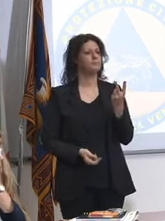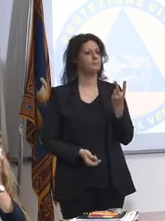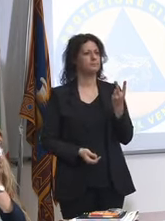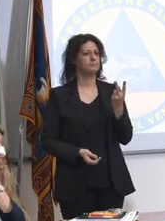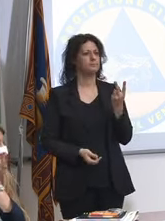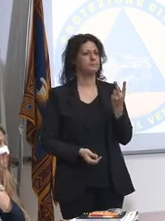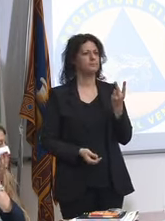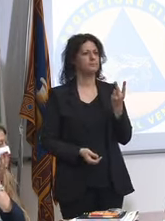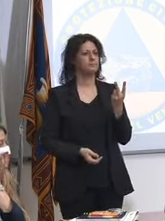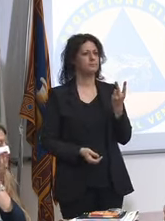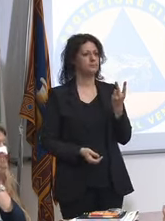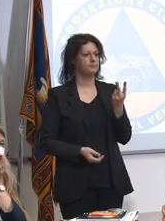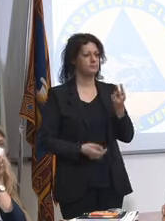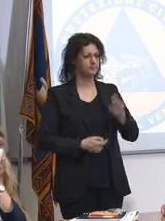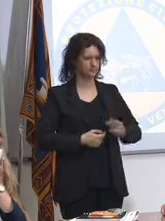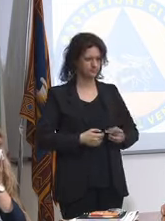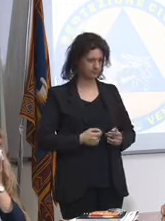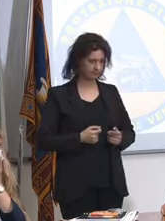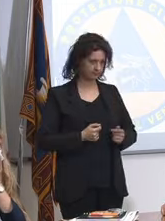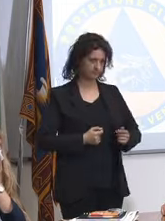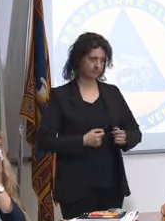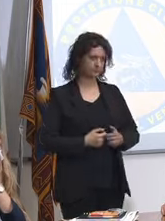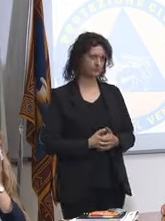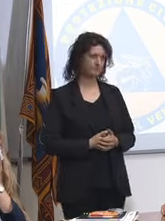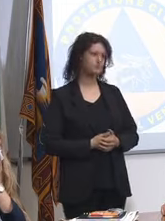sulle urne, però